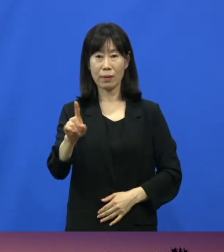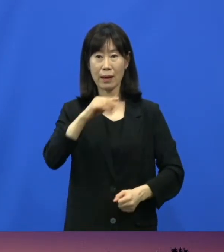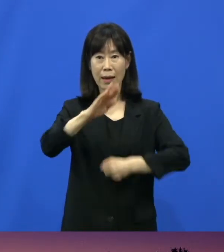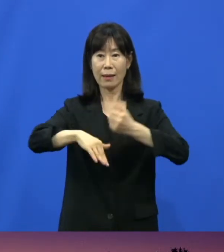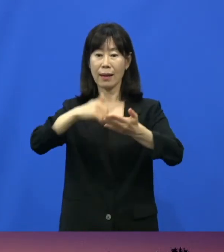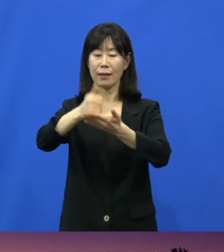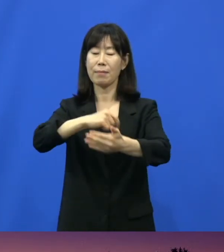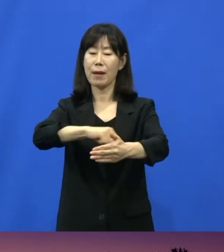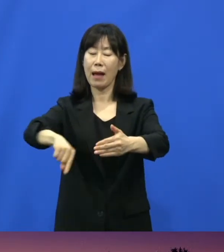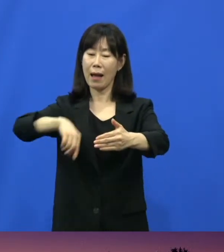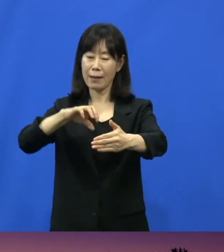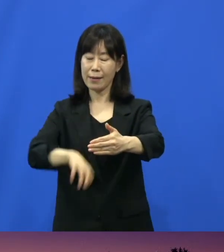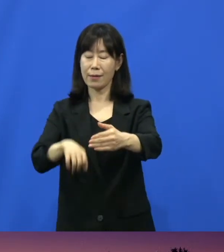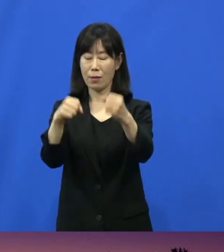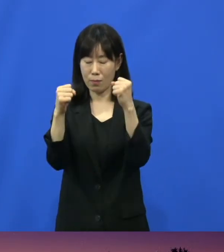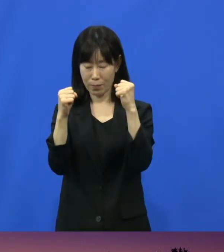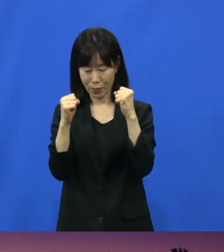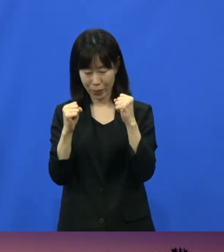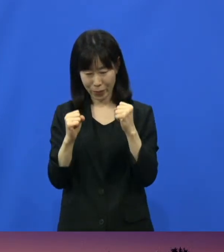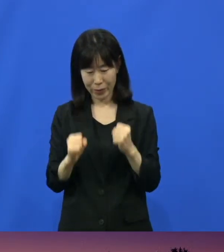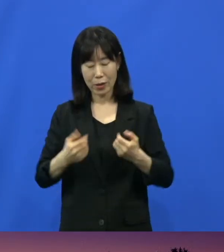그분의 품 안에 머물러 있는 것입니다.